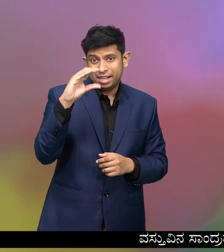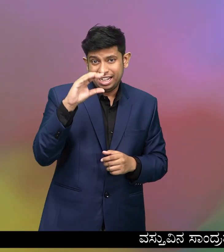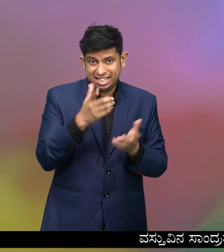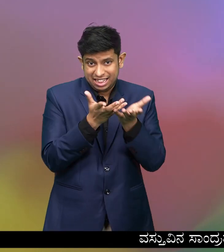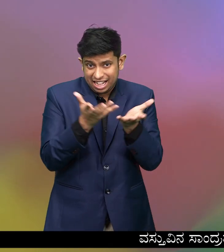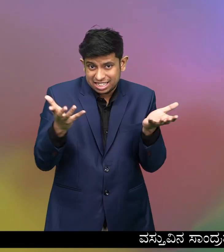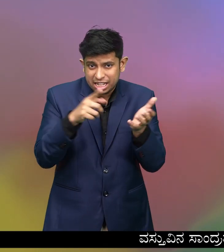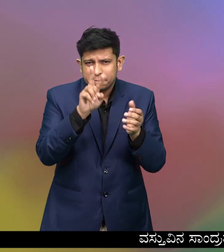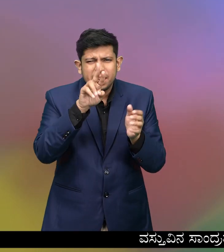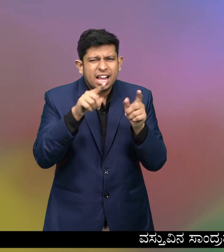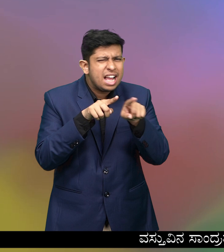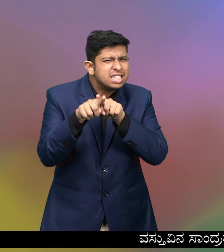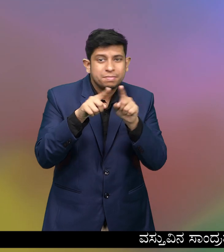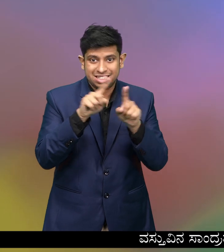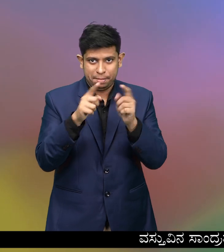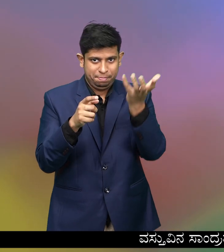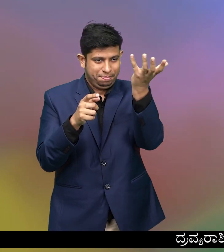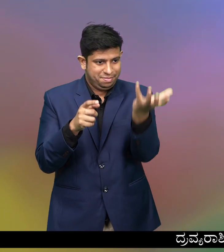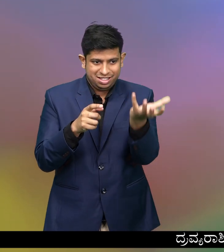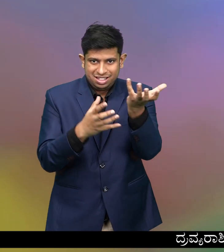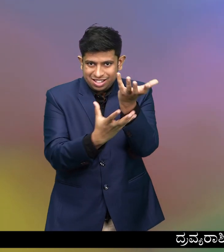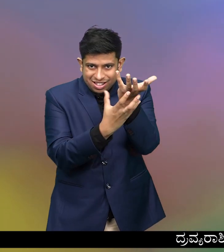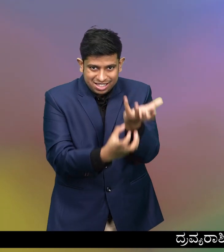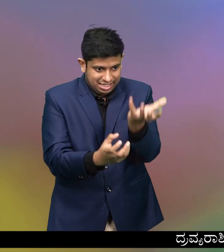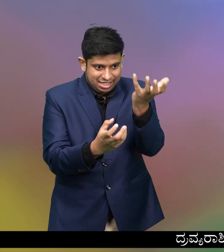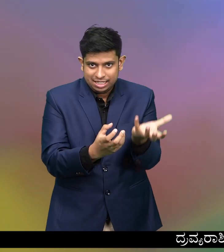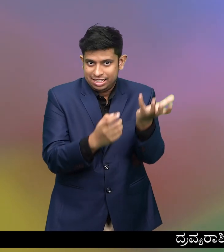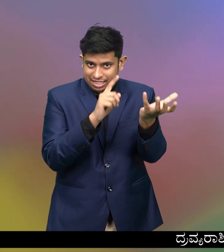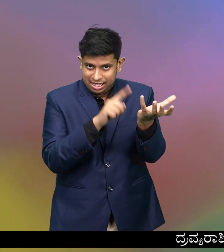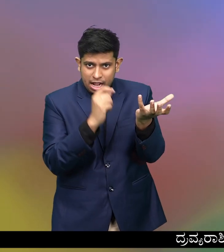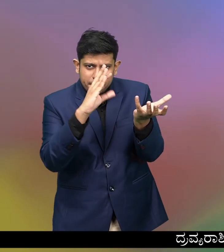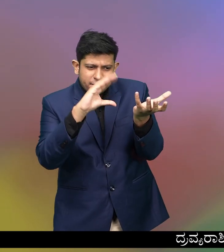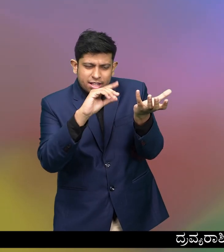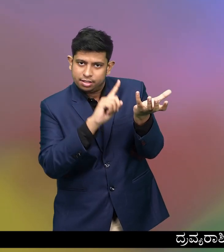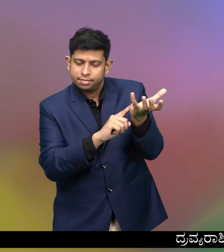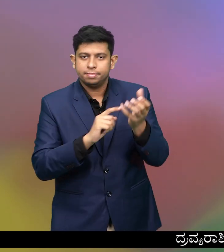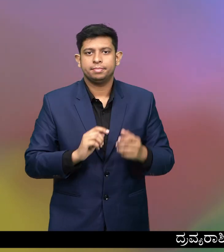ವಸ್ತುವಿನ ಸಾಂದ್ರತೆಯನ್ನ ಪ್ರತಿ ಘಟಕದ ಪರಿಮಾಣಕ್ಕೆ ದ್ರವ್ಯರಾಶಿ ಎಂದು ವ್ಯಾಖ್ಯಾನಿಸಲಾಗಿದೆ.